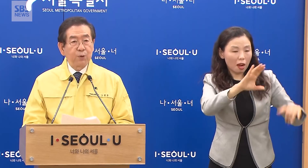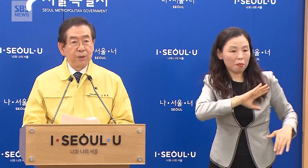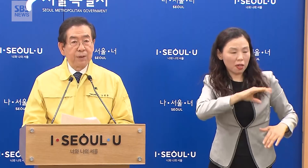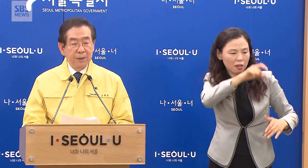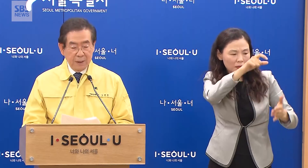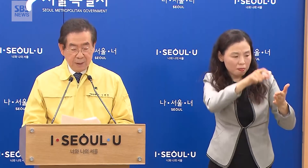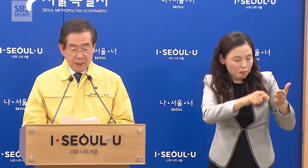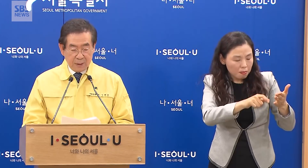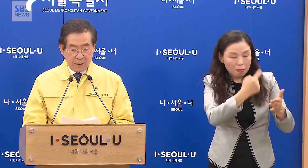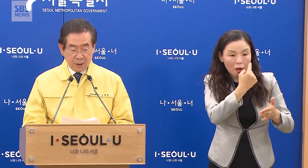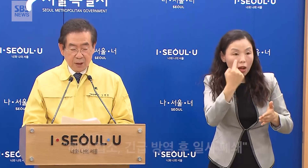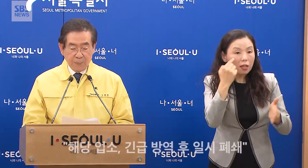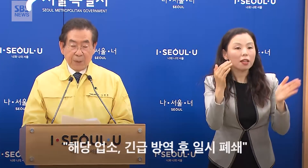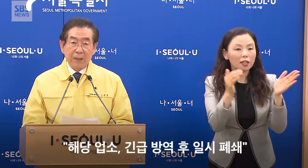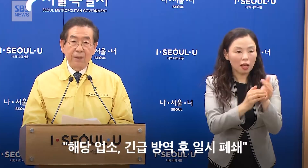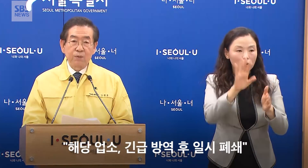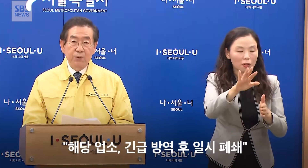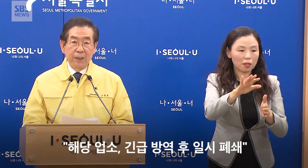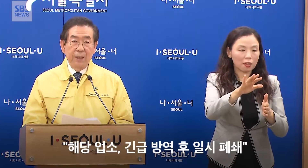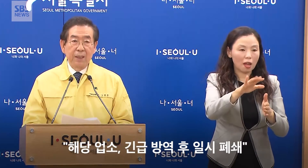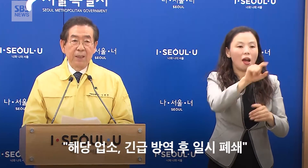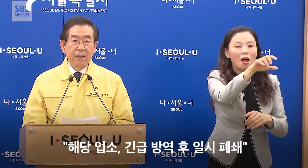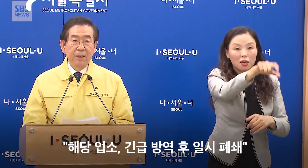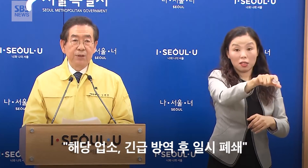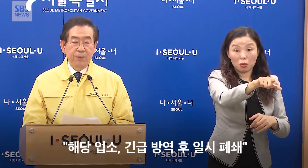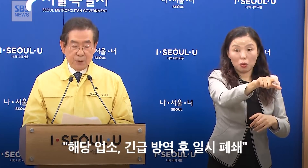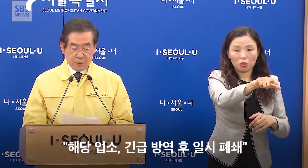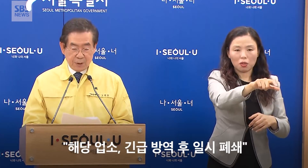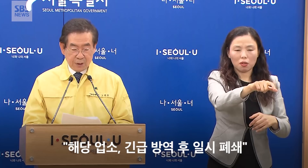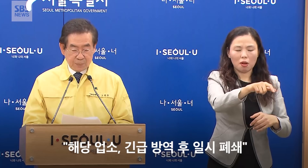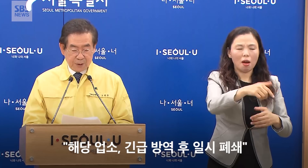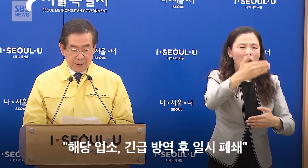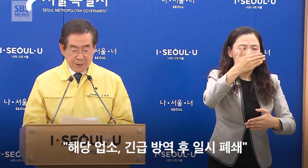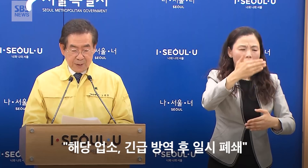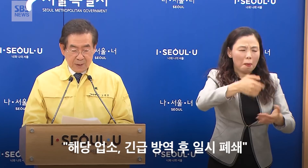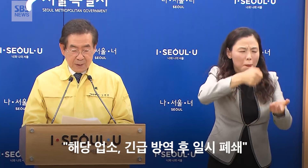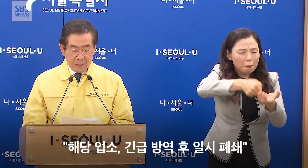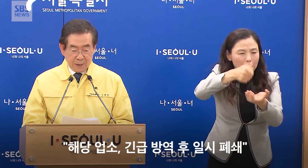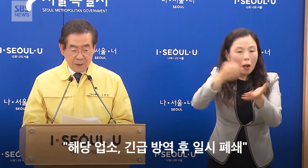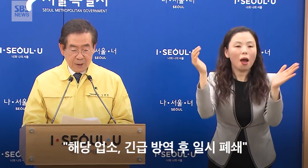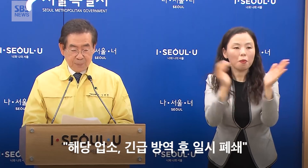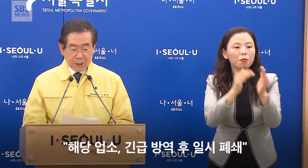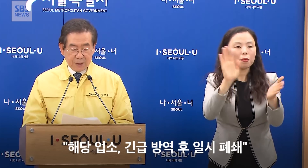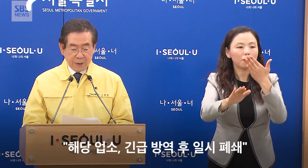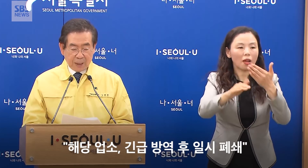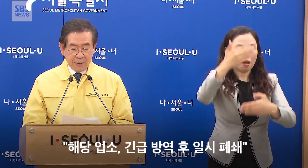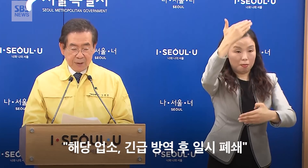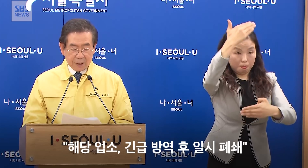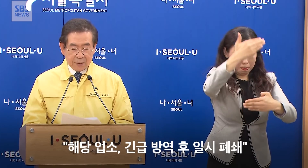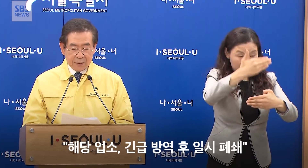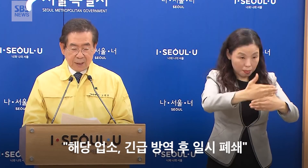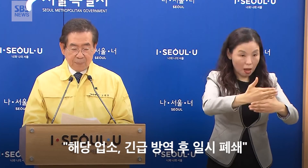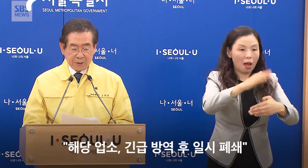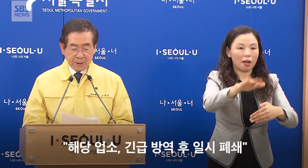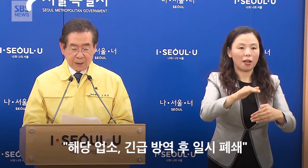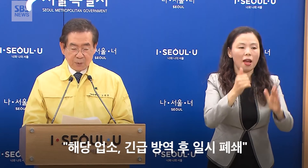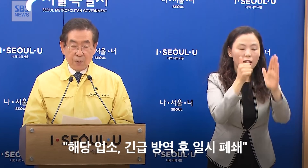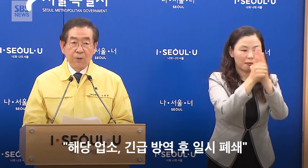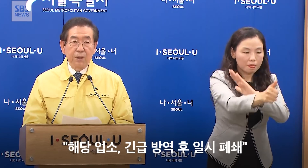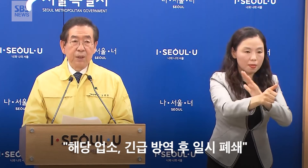업소는 긴급 방역 후에 1시 패 써야 했습니다 어 입장 시에 발열 체크 나